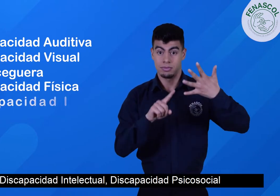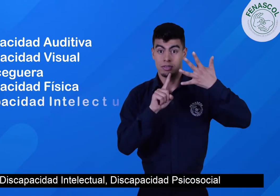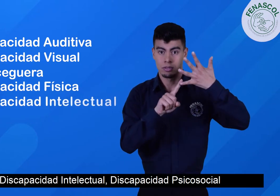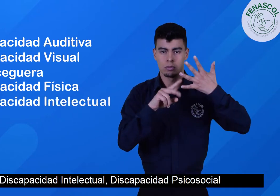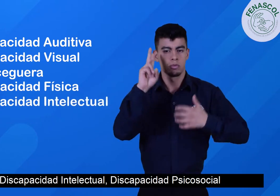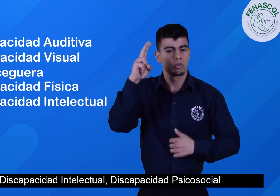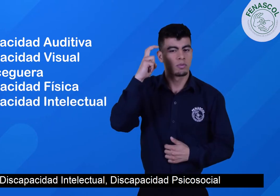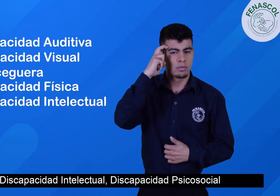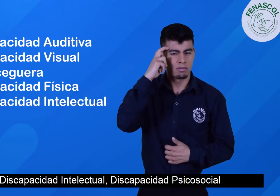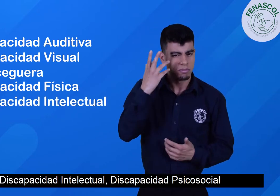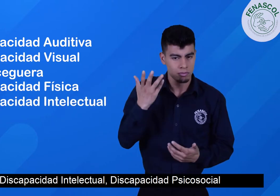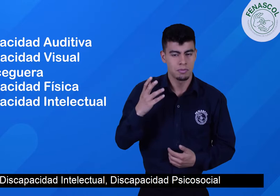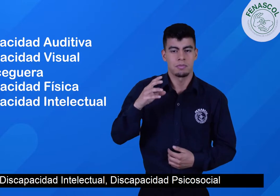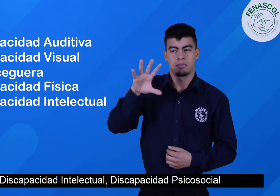discapacidad intelectual